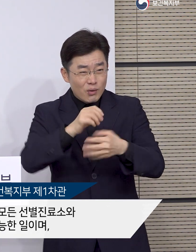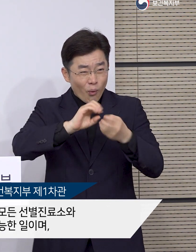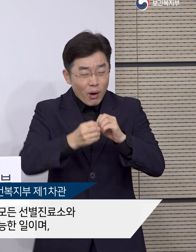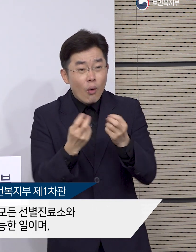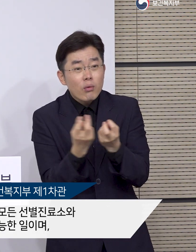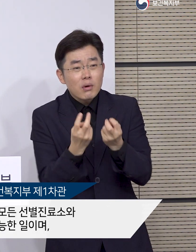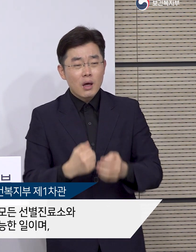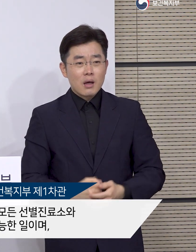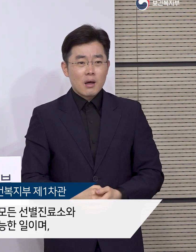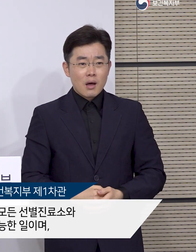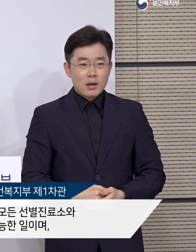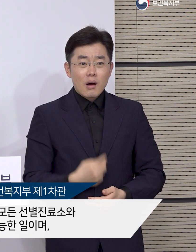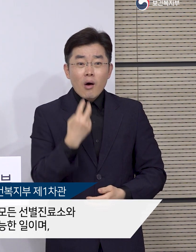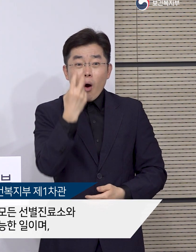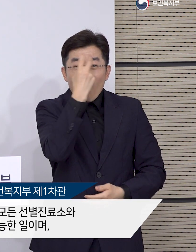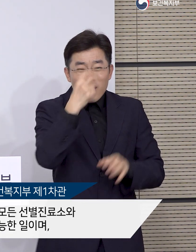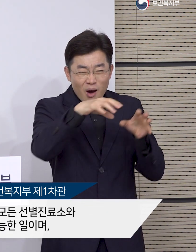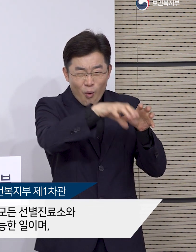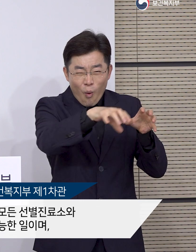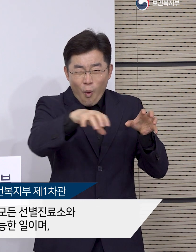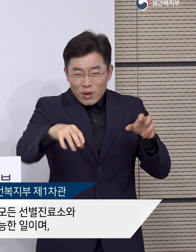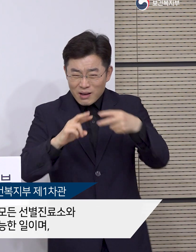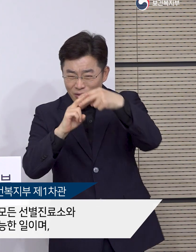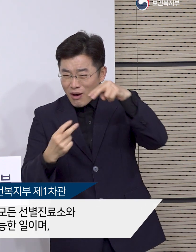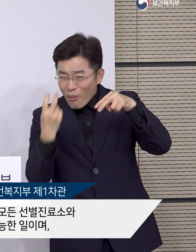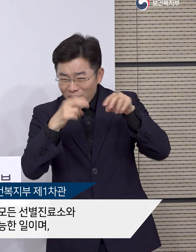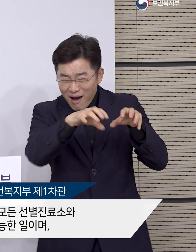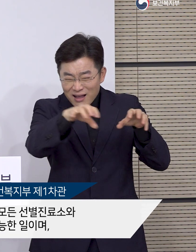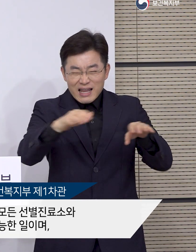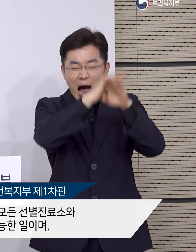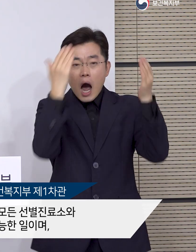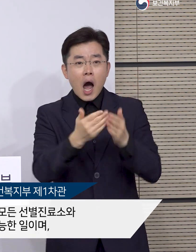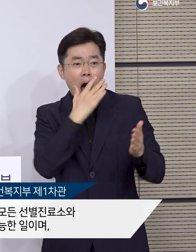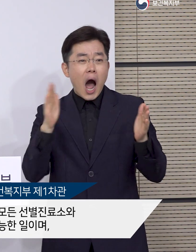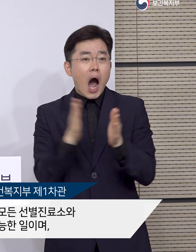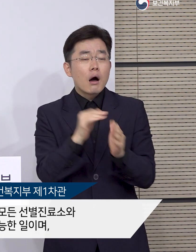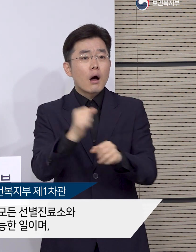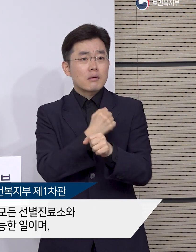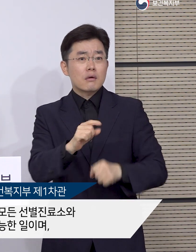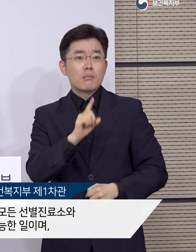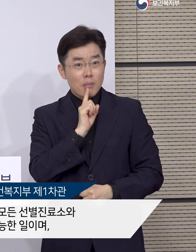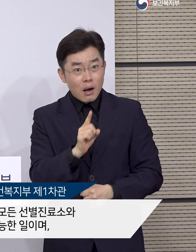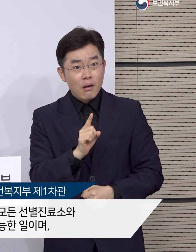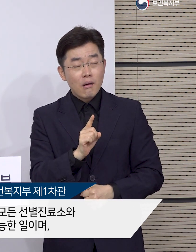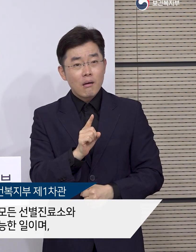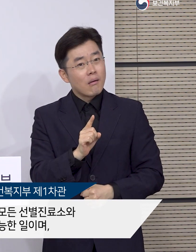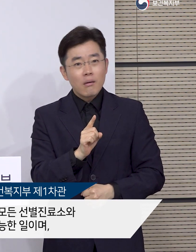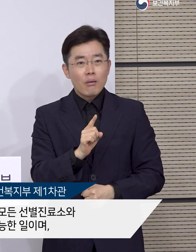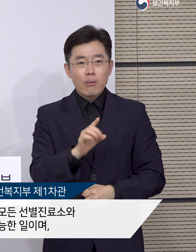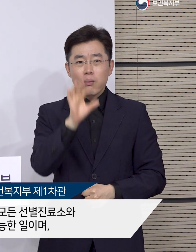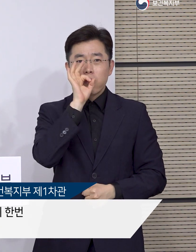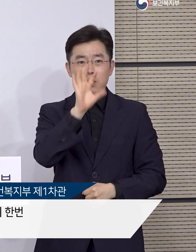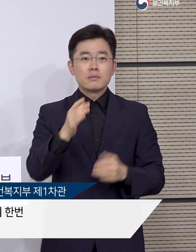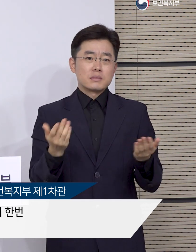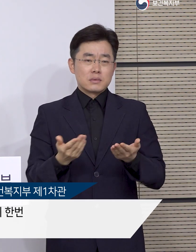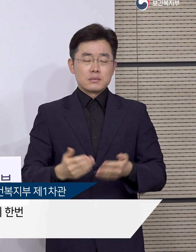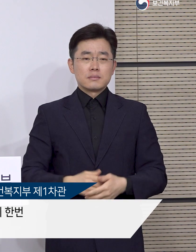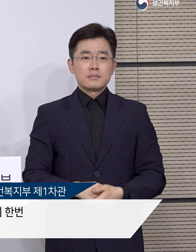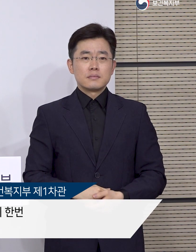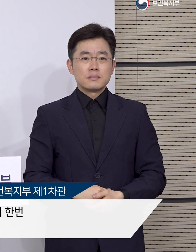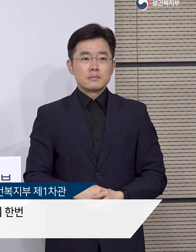이 모든 선별진료소와 검사기관의 인력이 이러한 조작에 협조해야 가능한 일이며